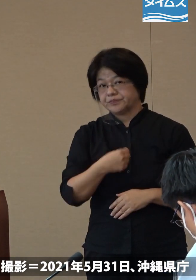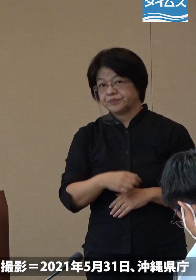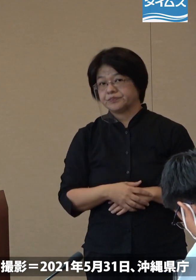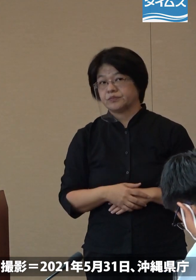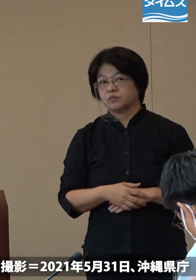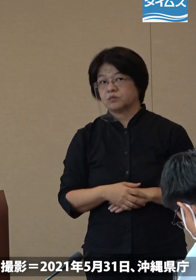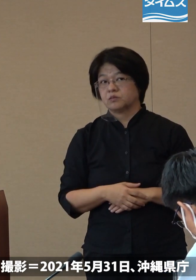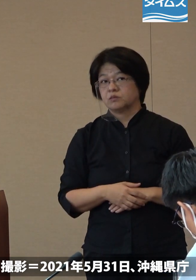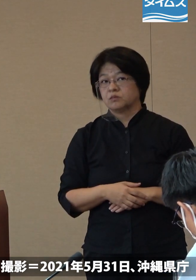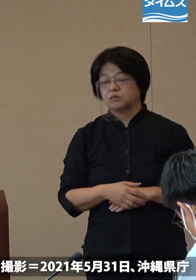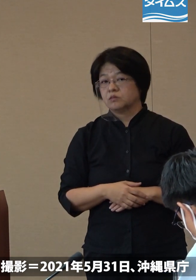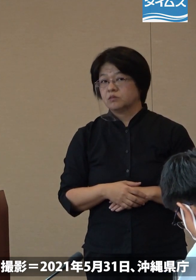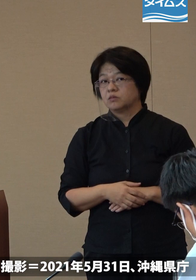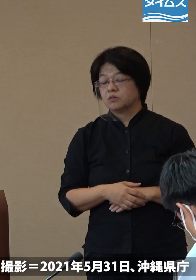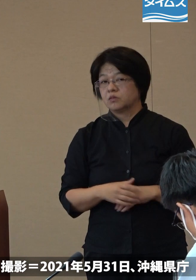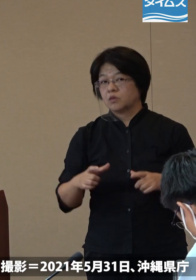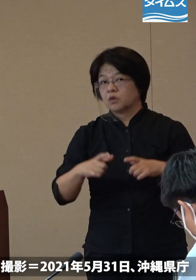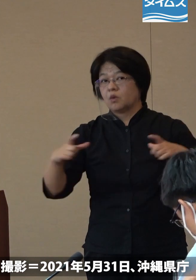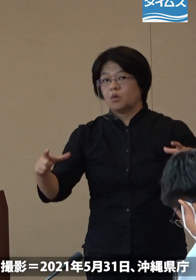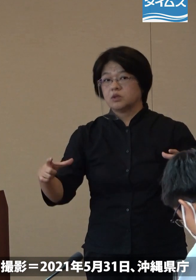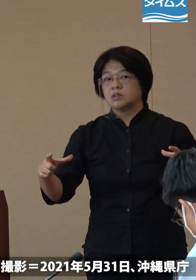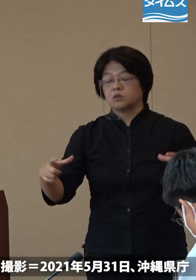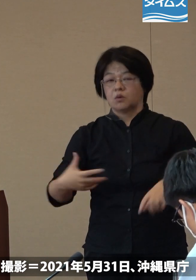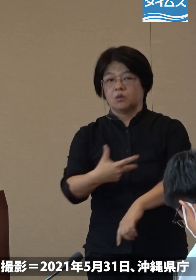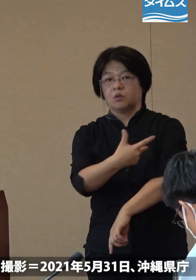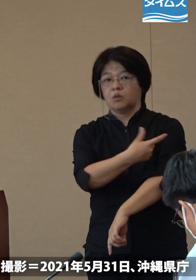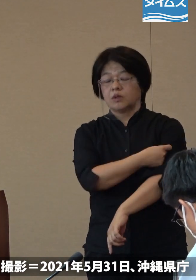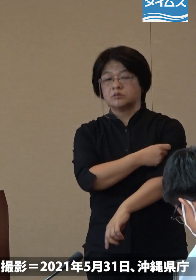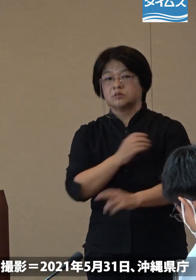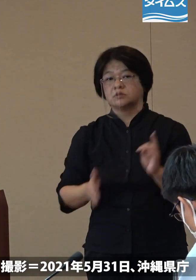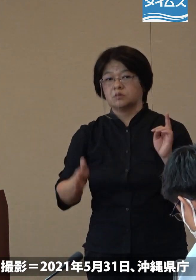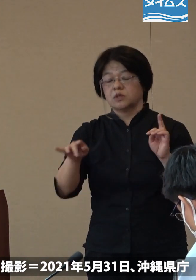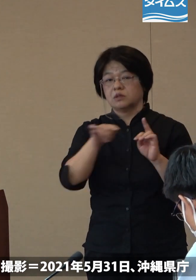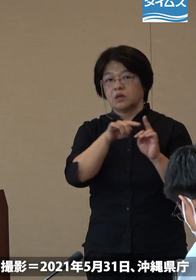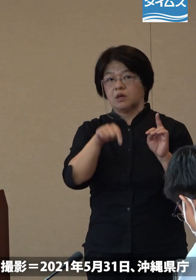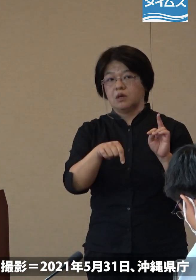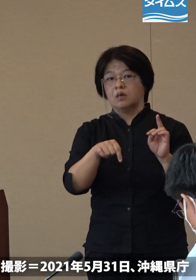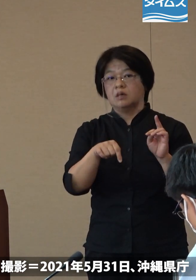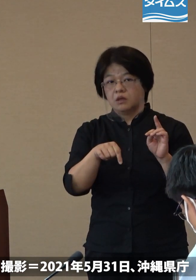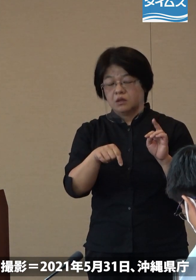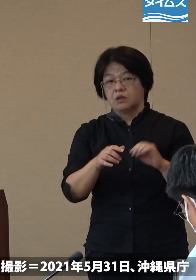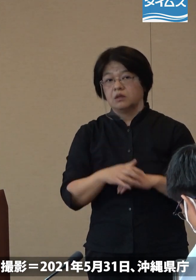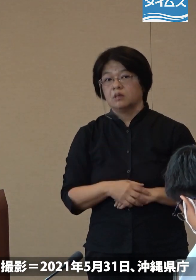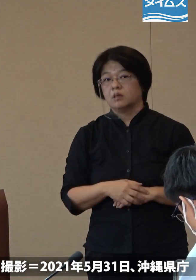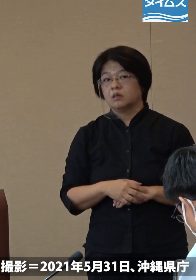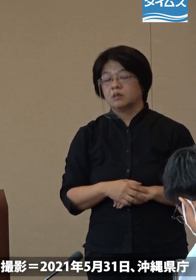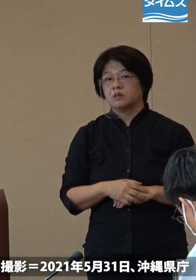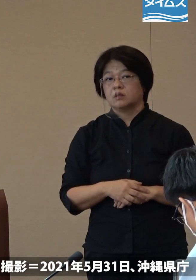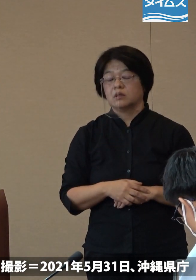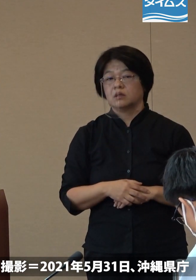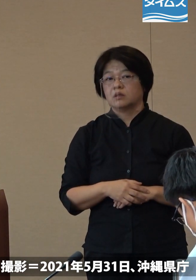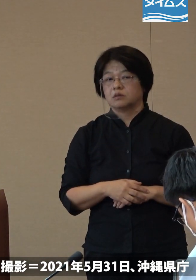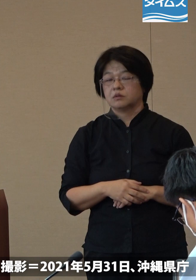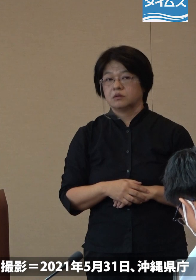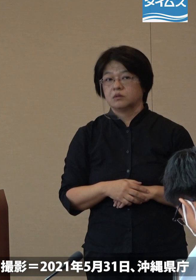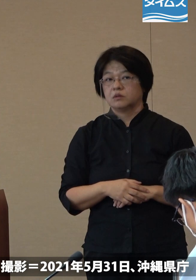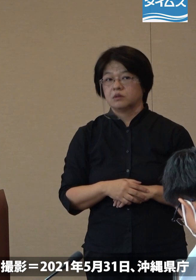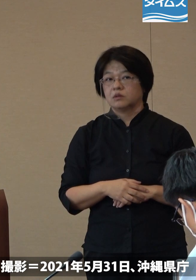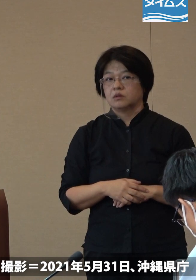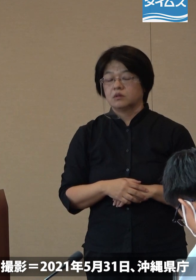、広域ワクチンの接種センターですね、先ほどアテンションセンター